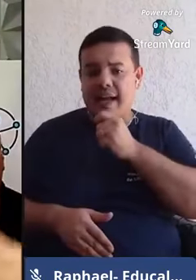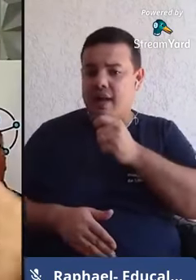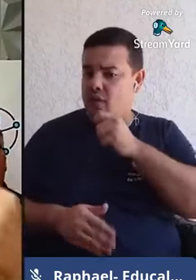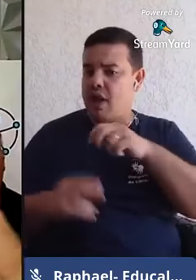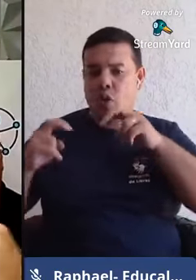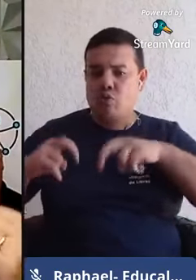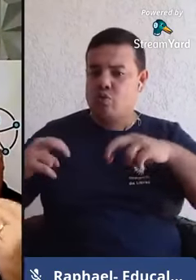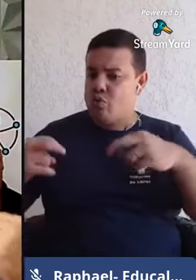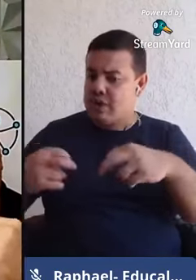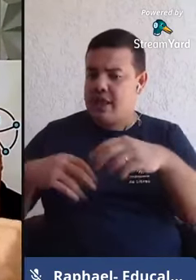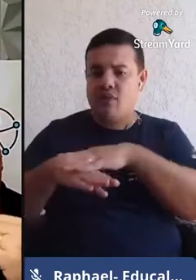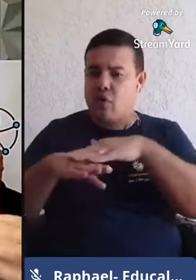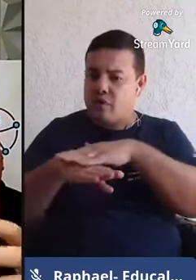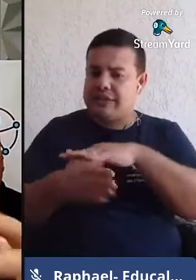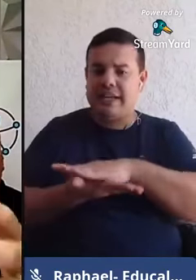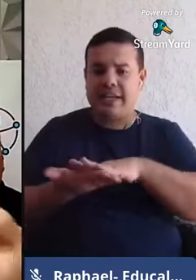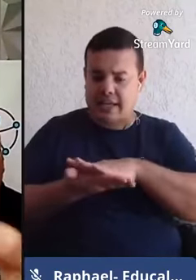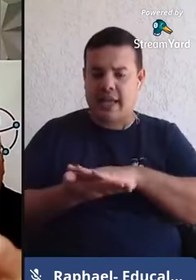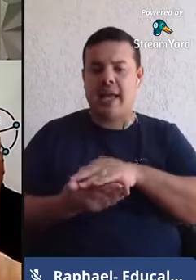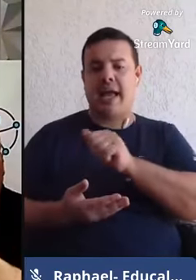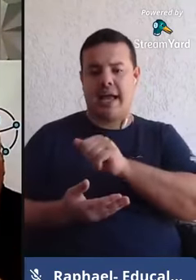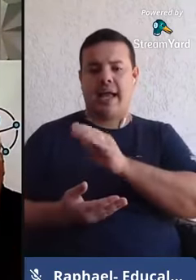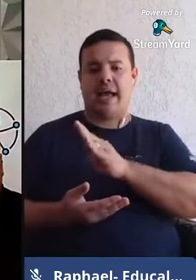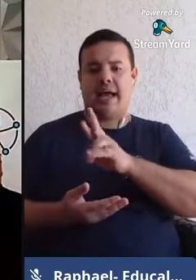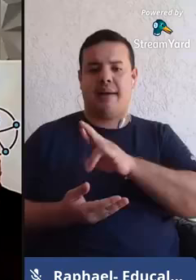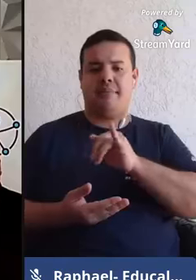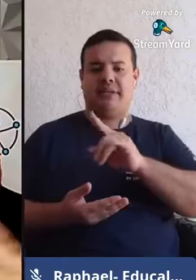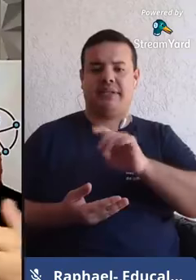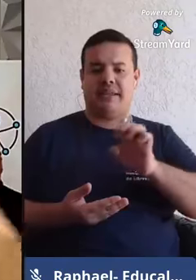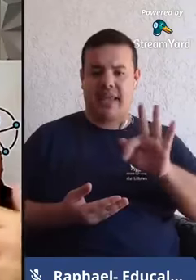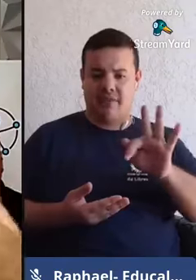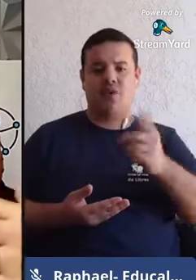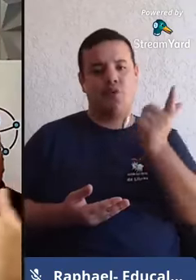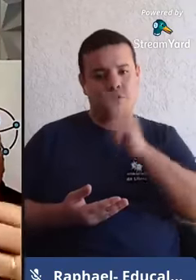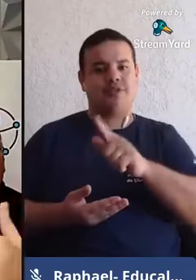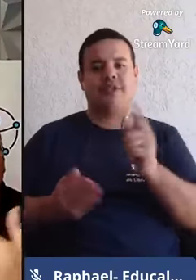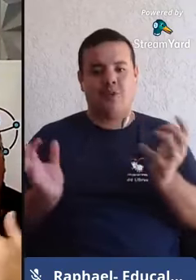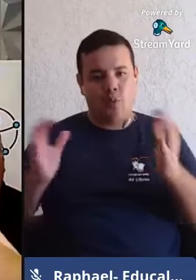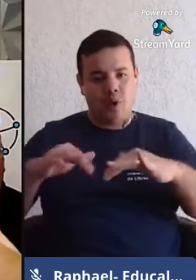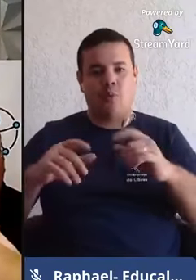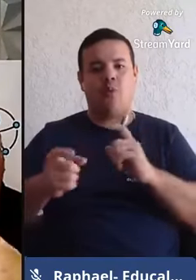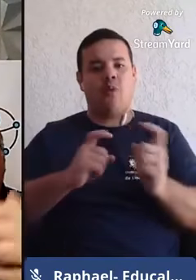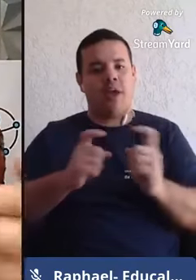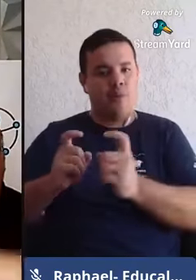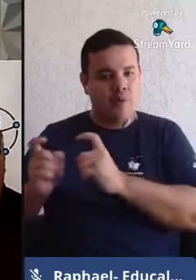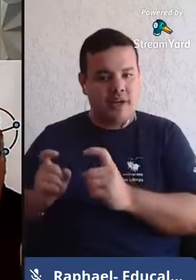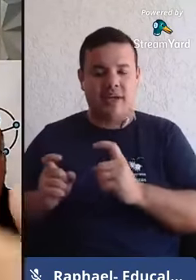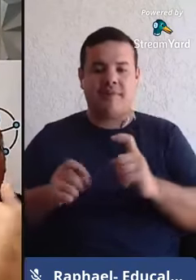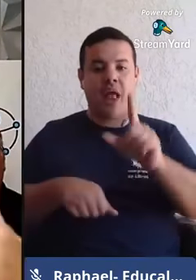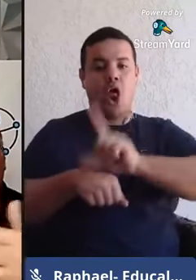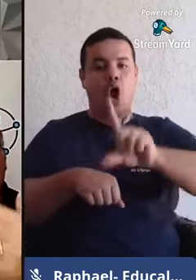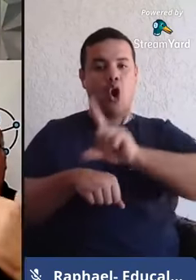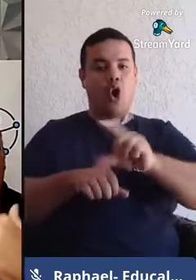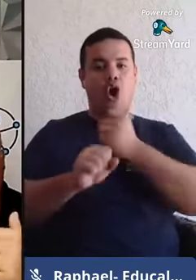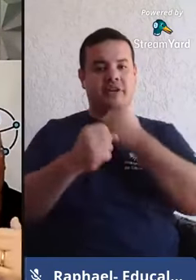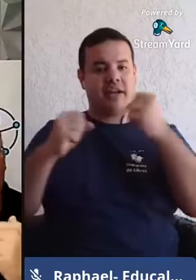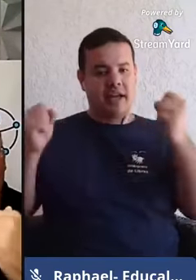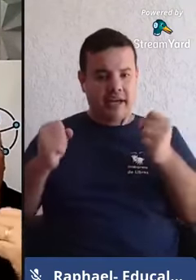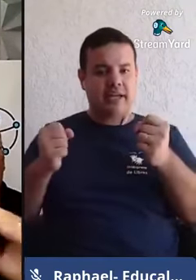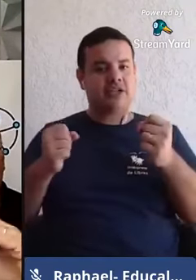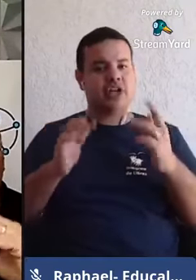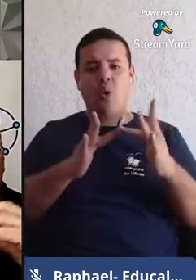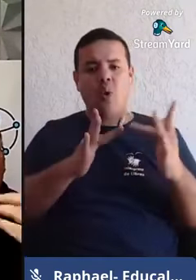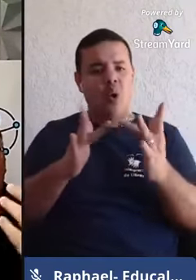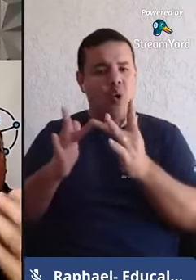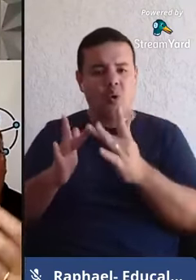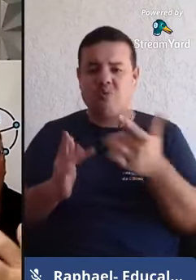Bridef fez com que isso acontecesse. Os grandes lojistas desse segmento não tinham relacionamento. A Bridef fez com que isso